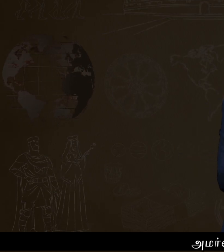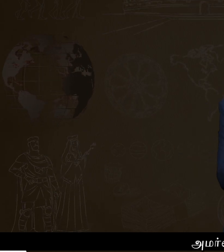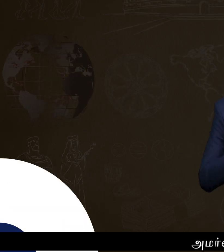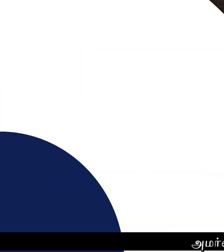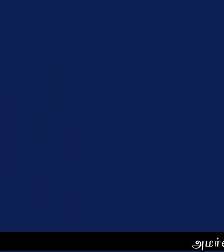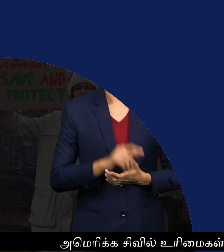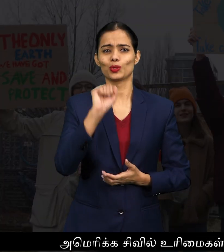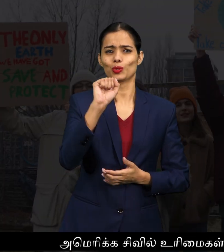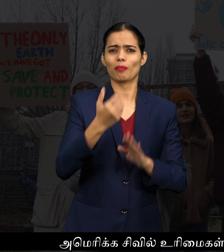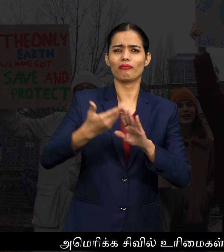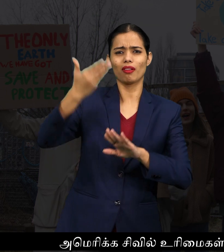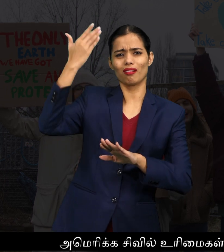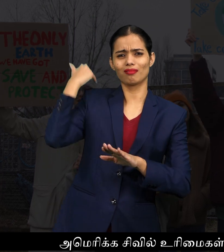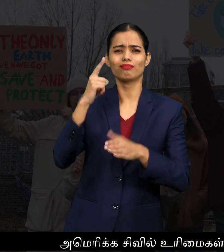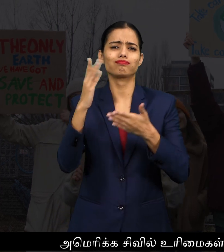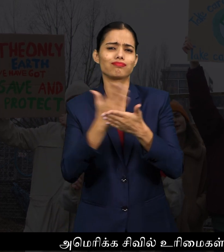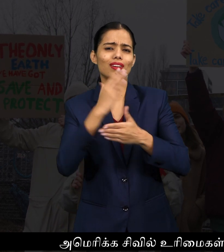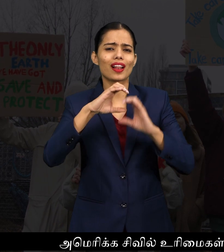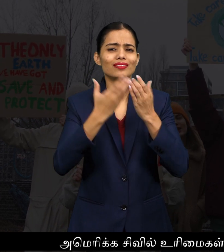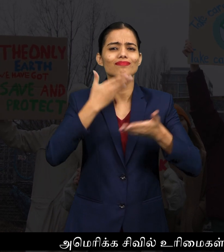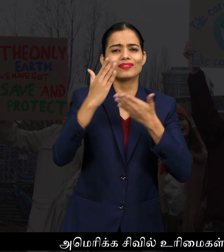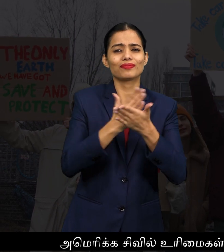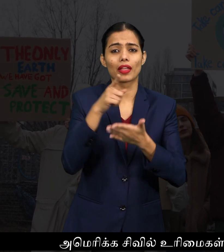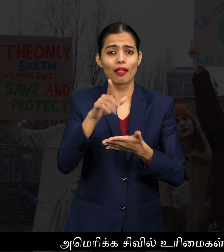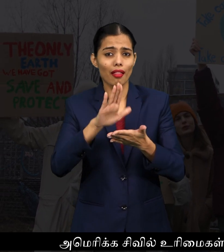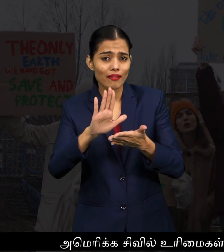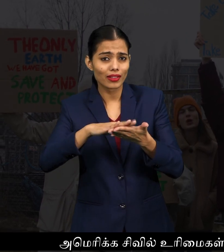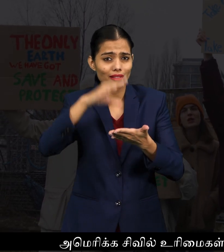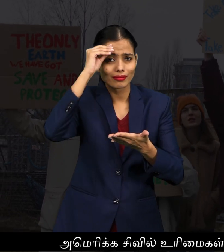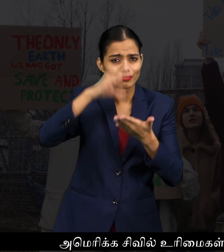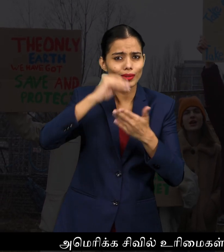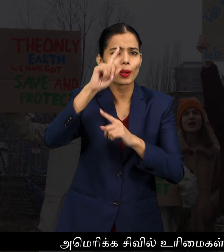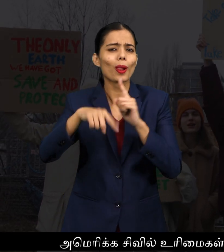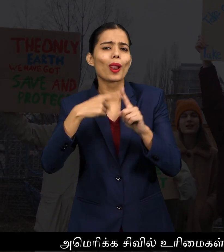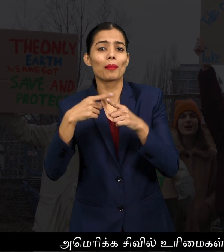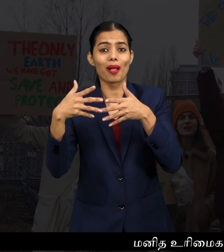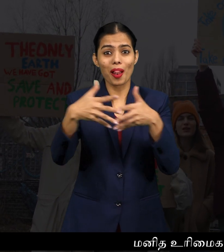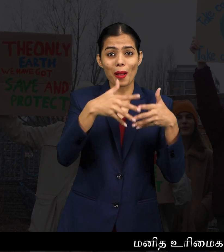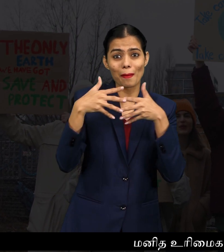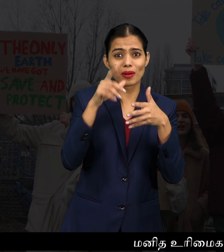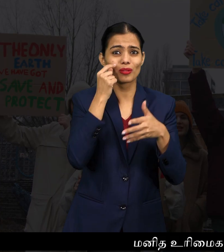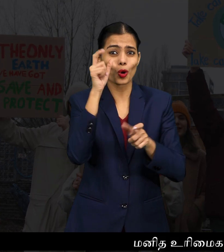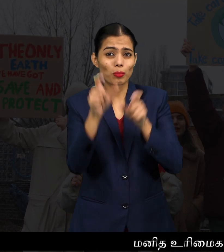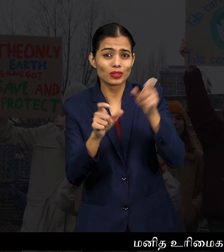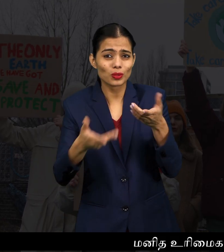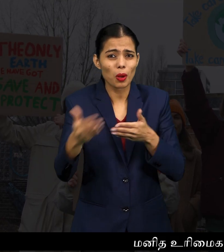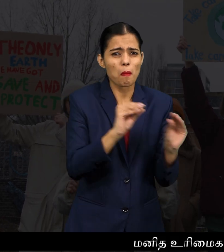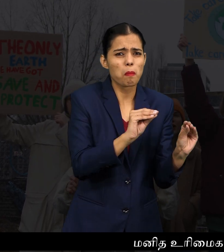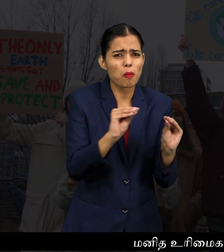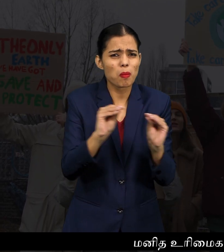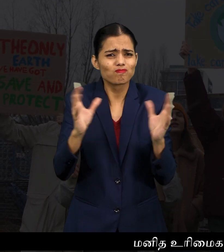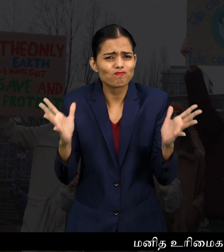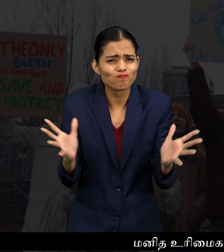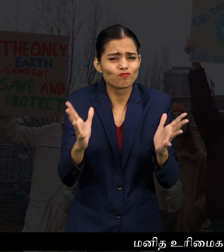அமர்வில் அமெரிக்க சிவில் உரிமைகள் இயக்கம் மற்றும் சோவியத் ஒன்றியத்தின் மனித உரிமைகள்